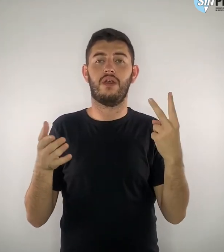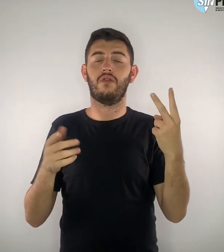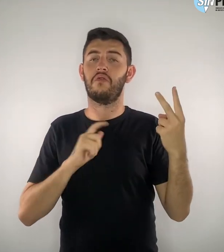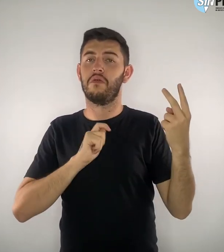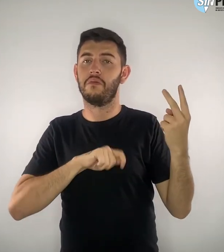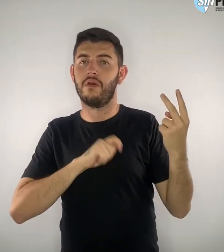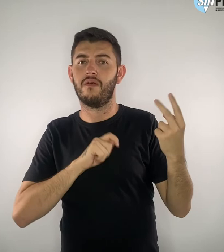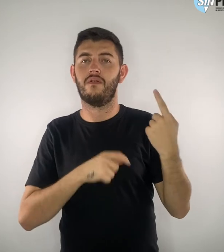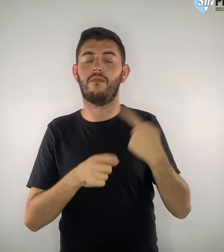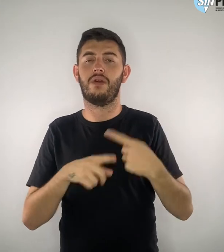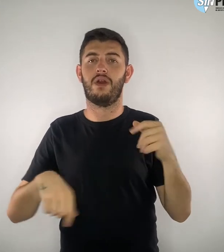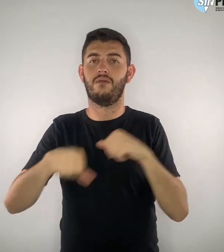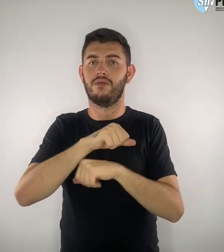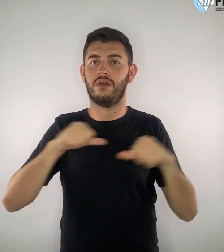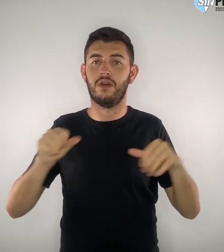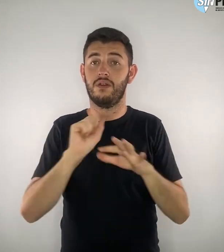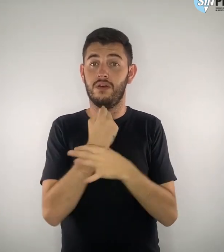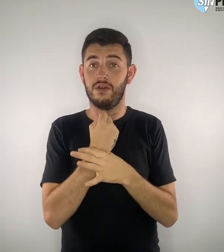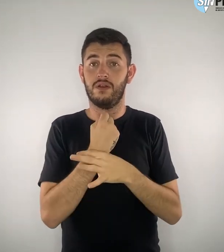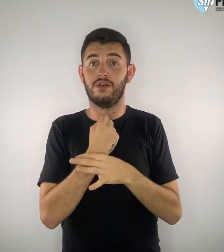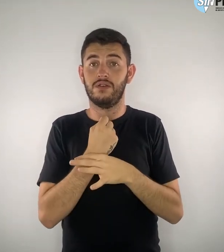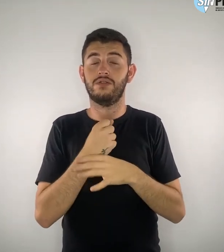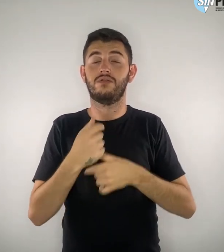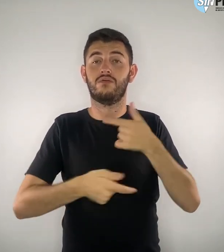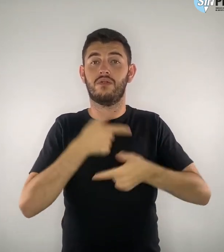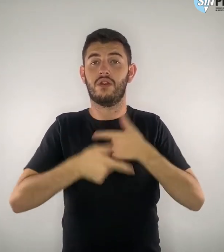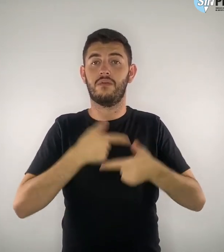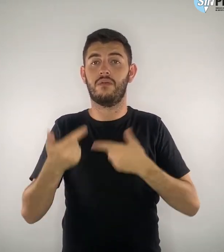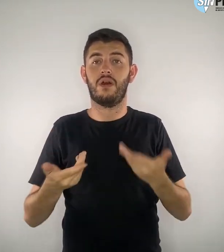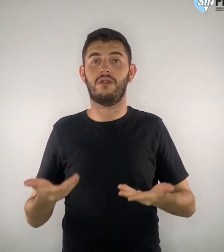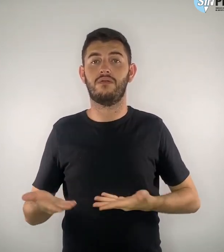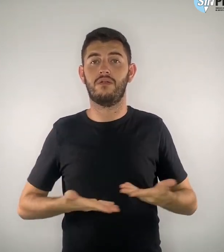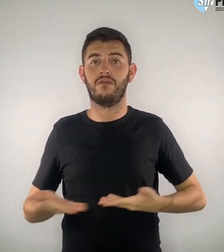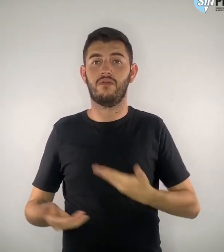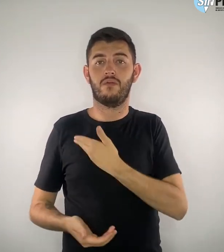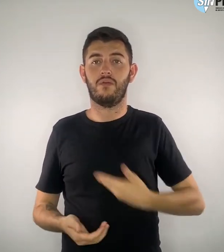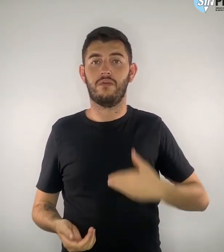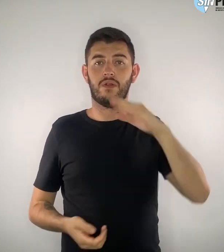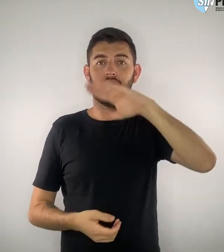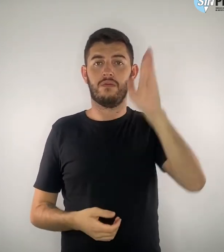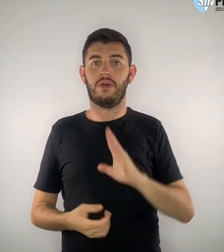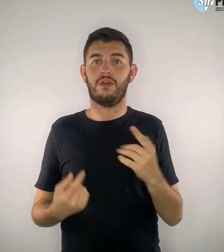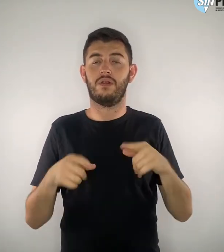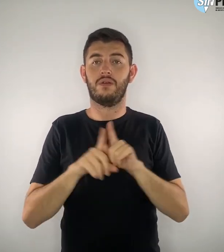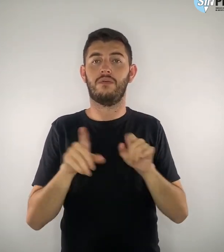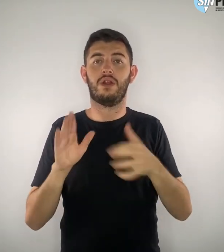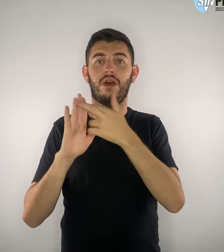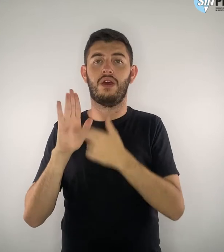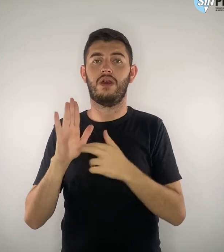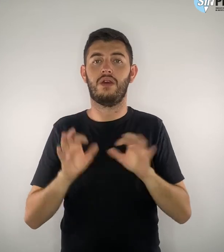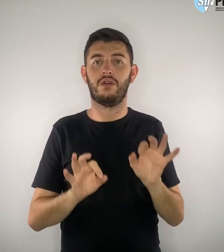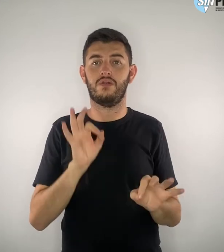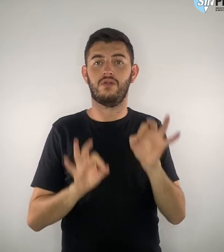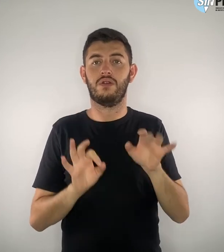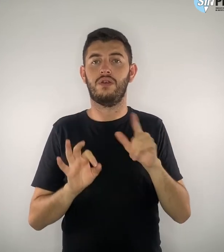do funcionalismo público brasileiro e inclui no regime jurídico a noção privada de vínculo